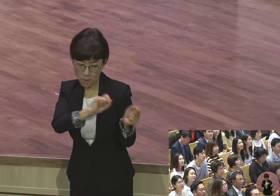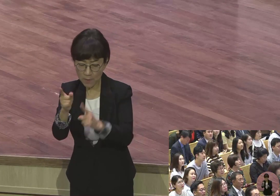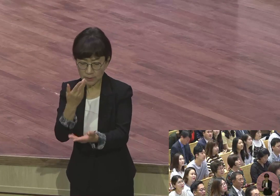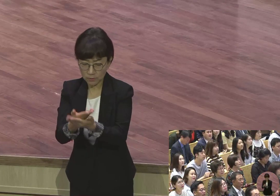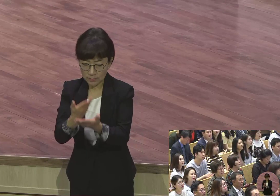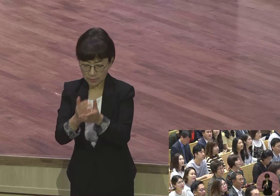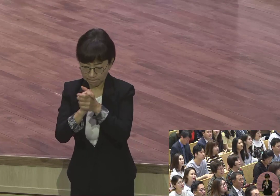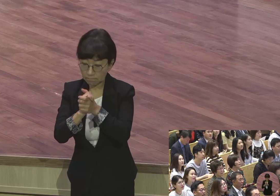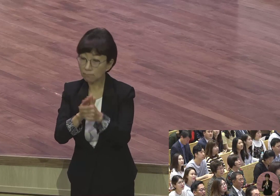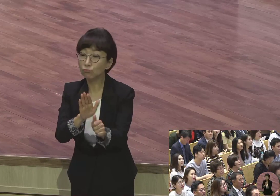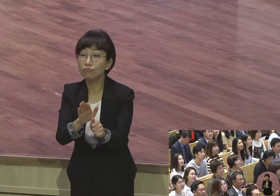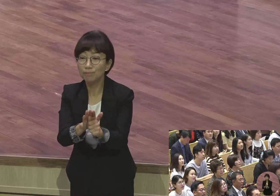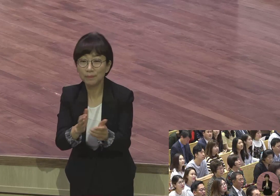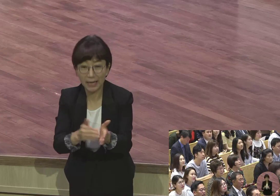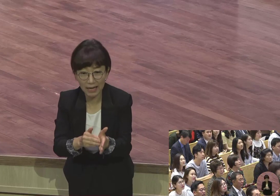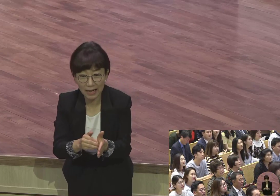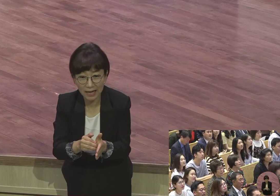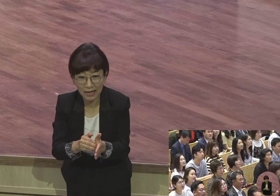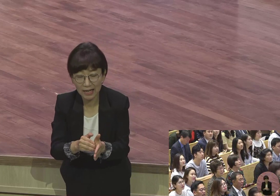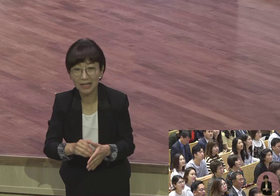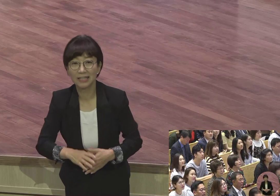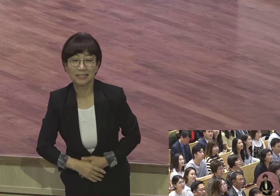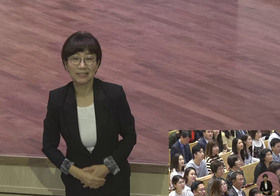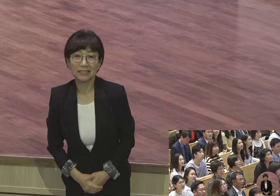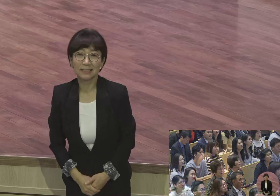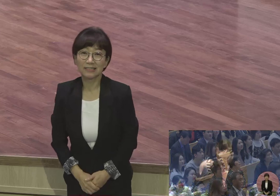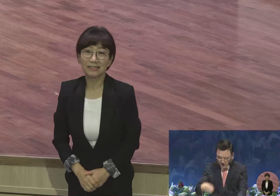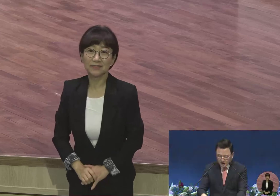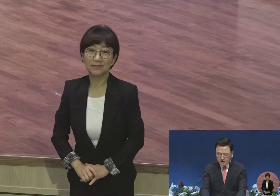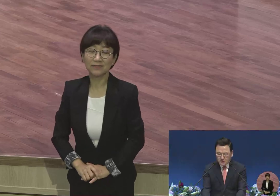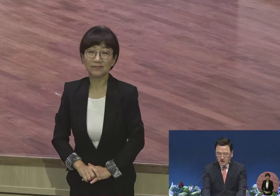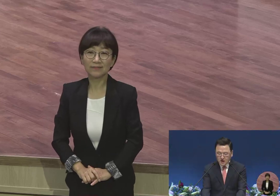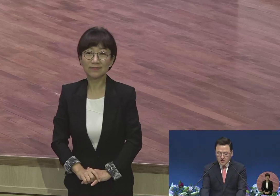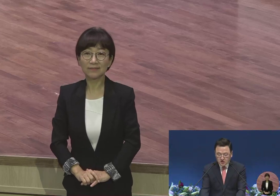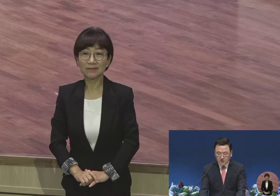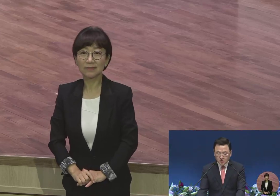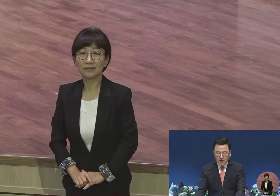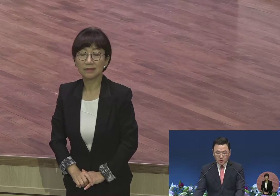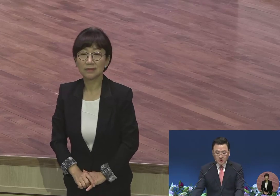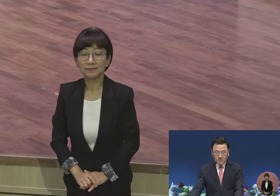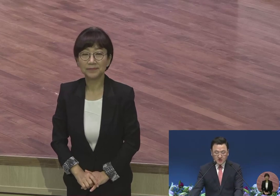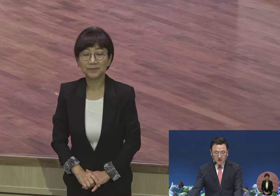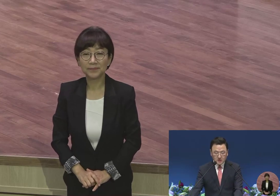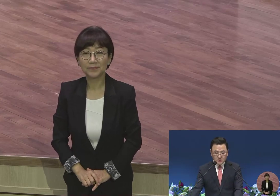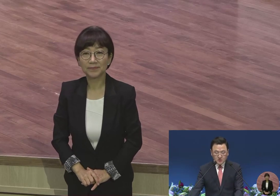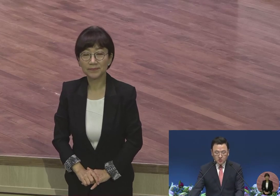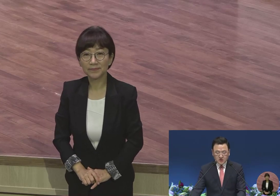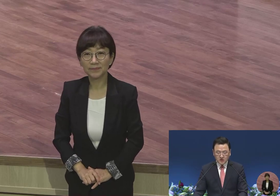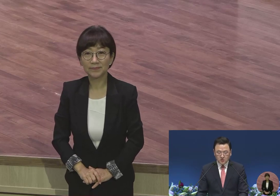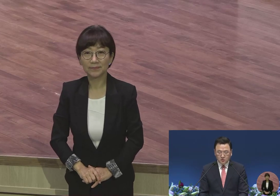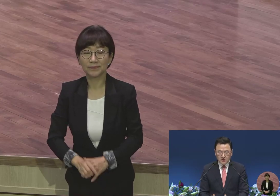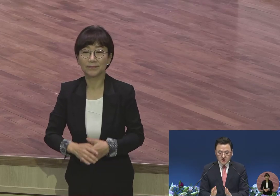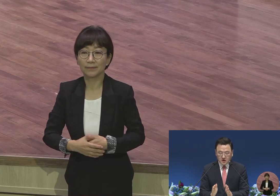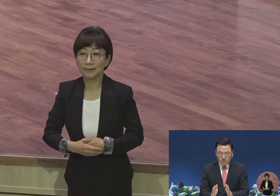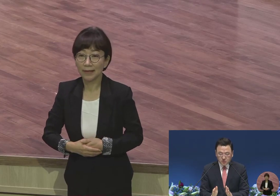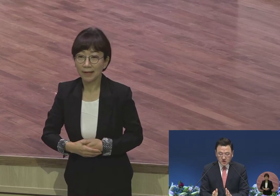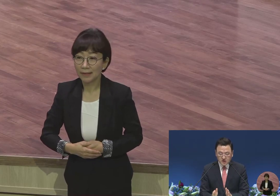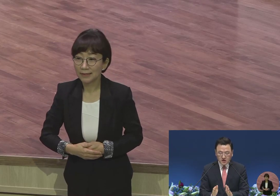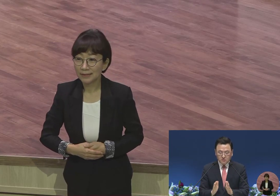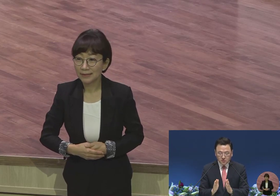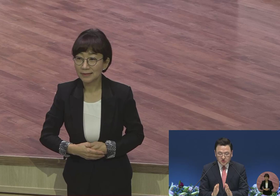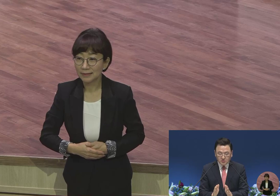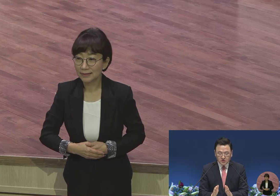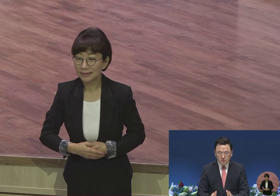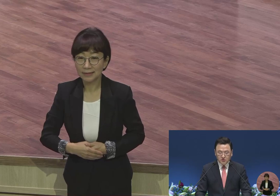됩니다. 무너져버린 것이 그때부터 회복이 돼요. 들은 말씀이 깨달을 때 그때부터 회복이 됩니다. 혹시라도 우리 신앙의